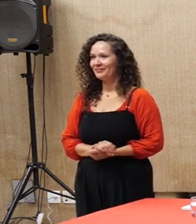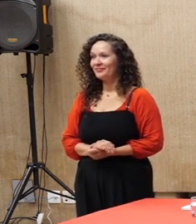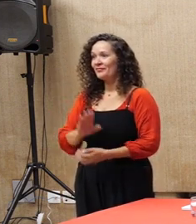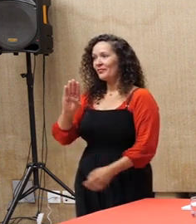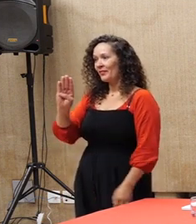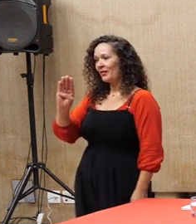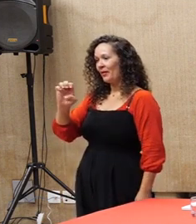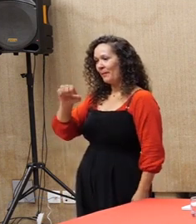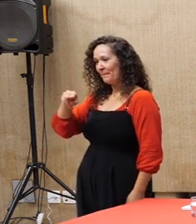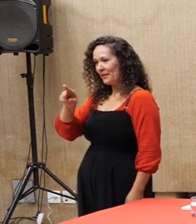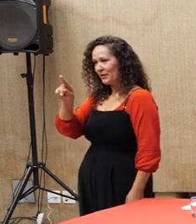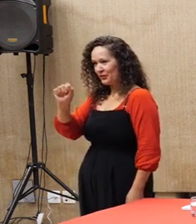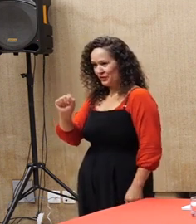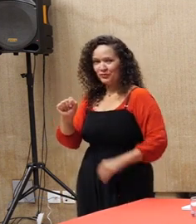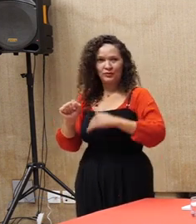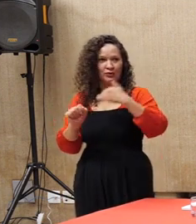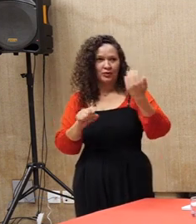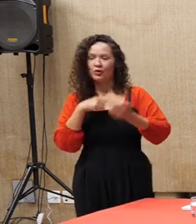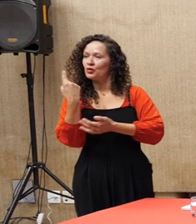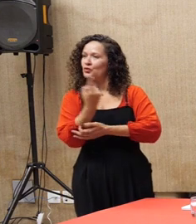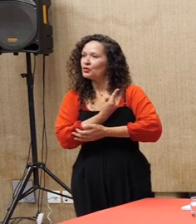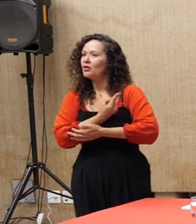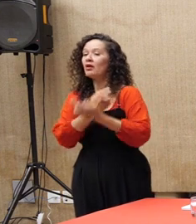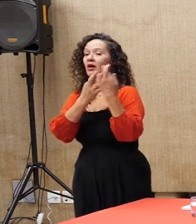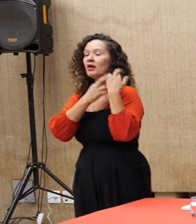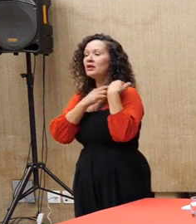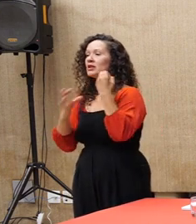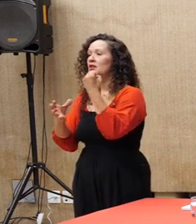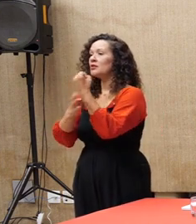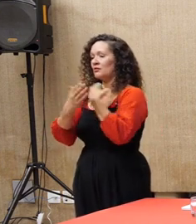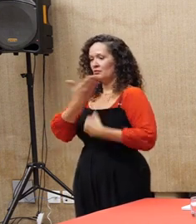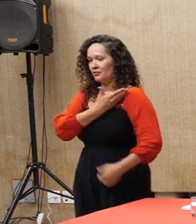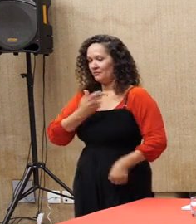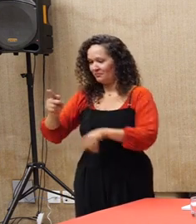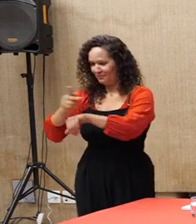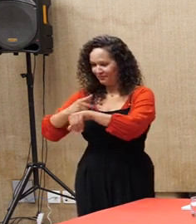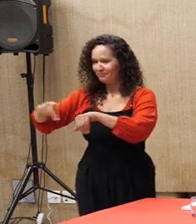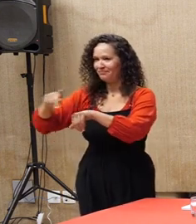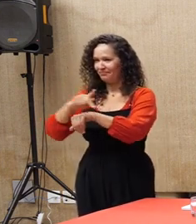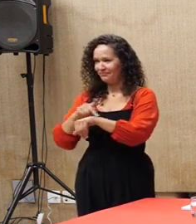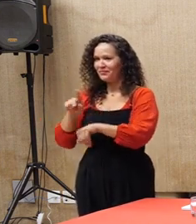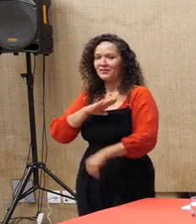Benedito Mariano, nosso decano da segurança pública no país.